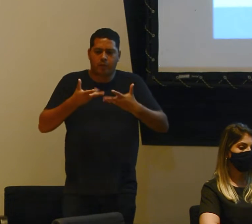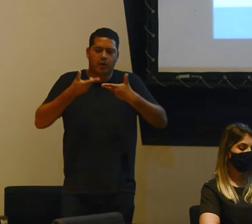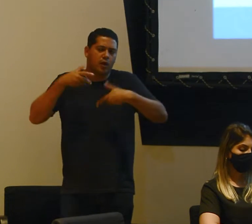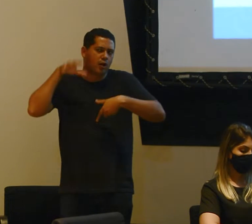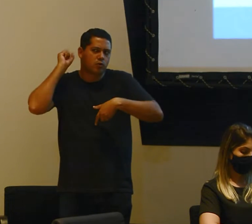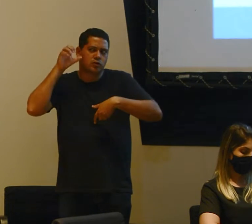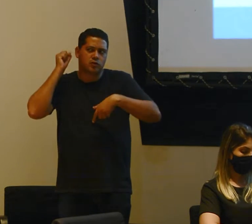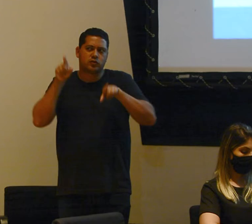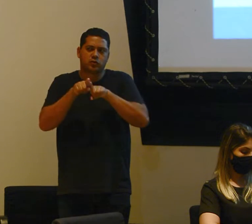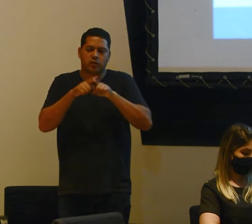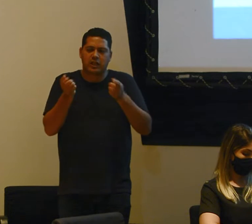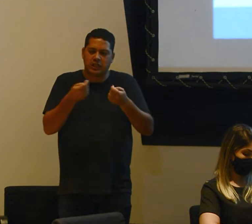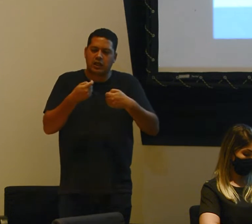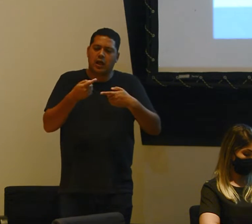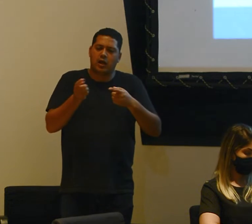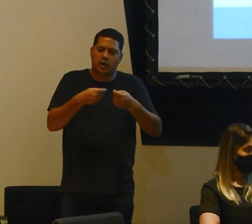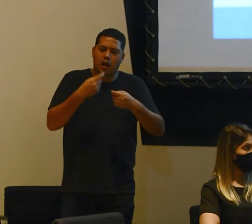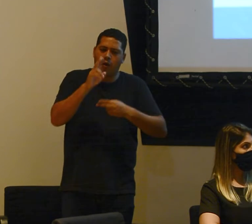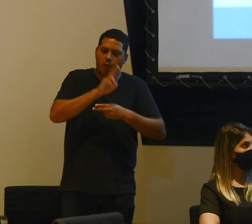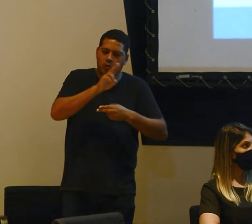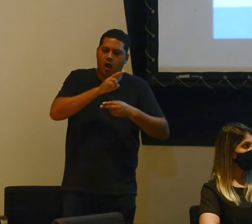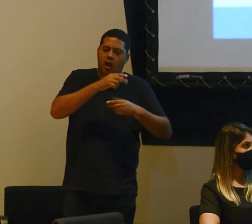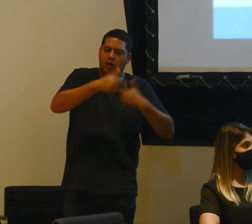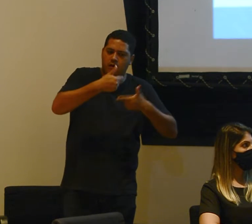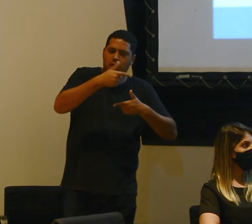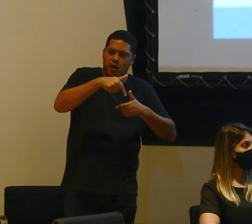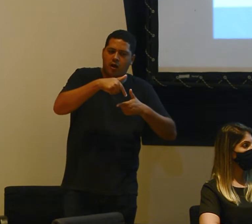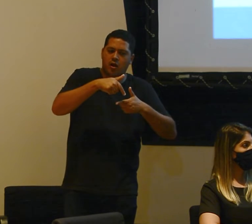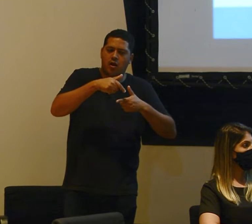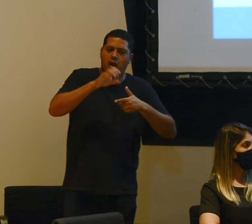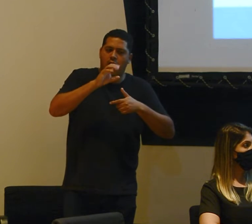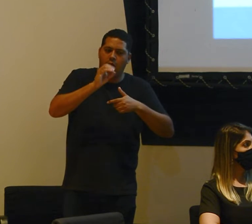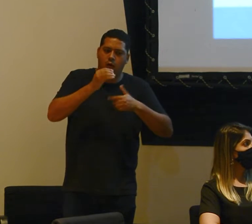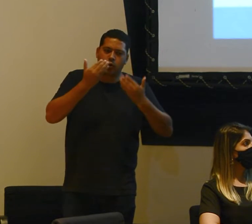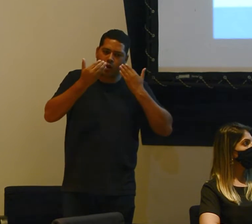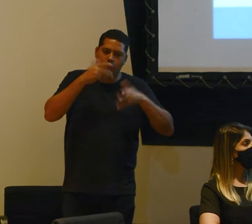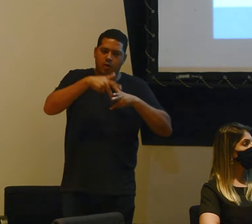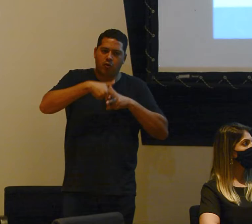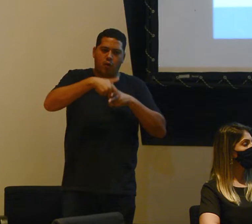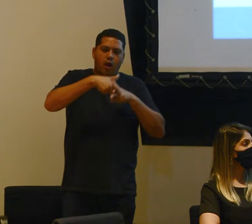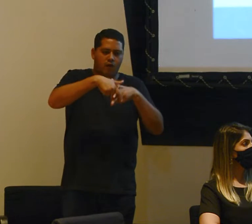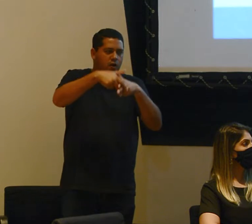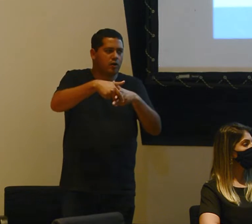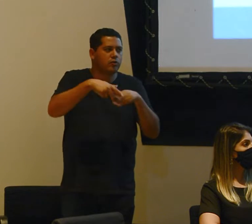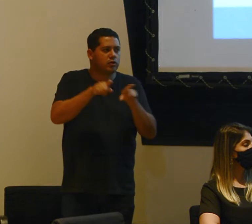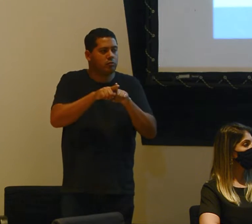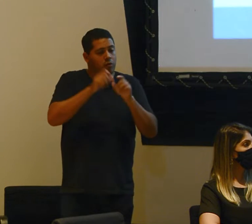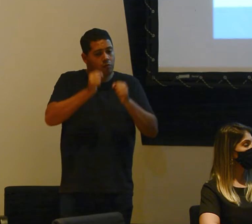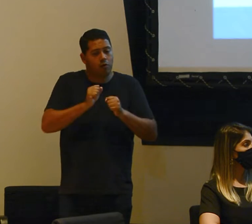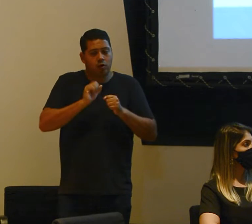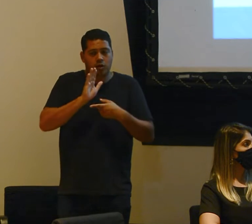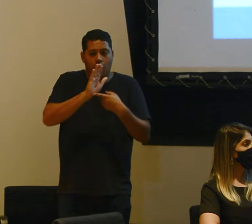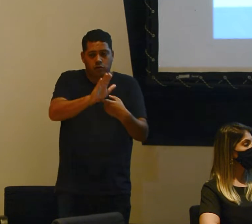adquiridas também podem ser trabalhadas na ecoterapia. Então, basicamente, é uma terapia alternativa que pode ajudar os pais e